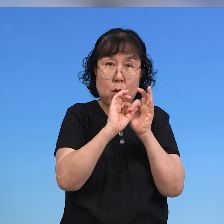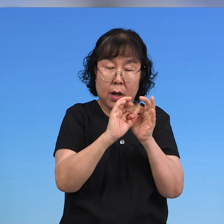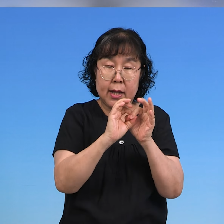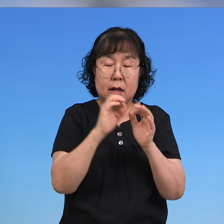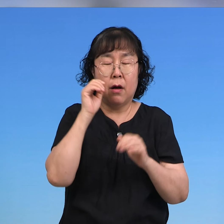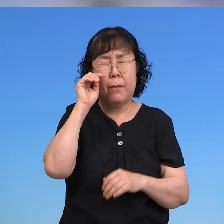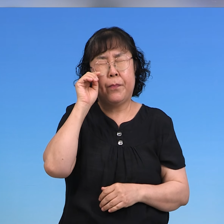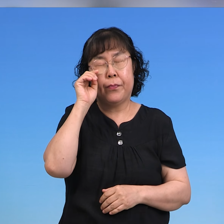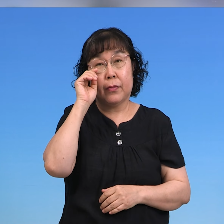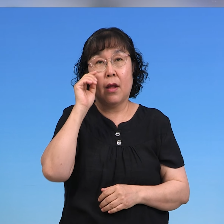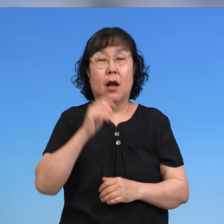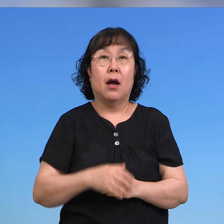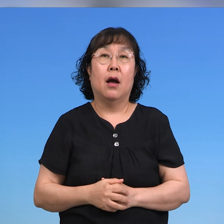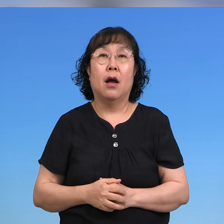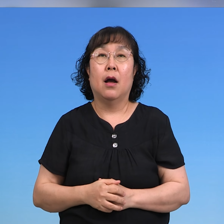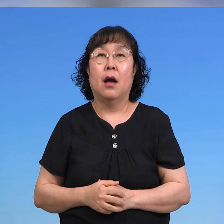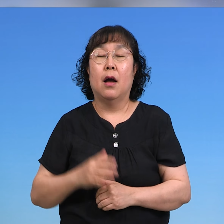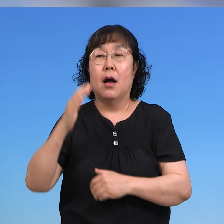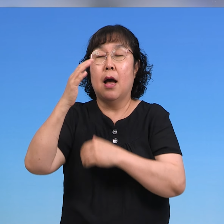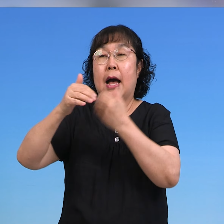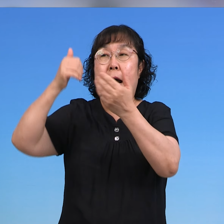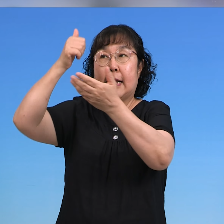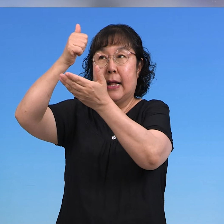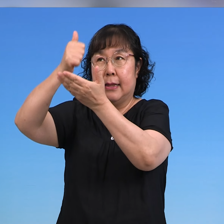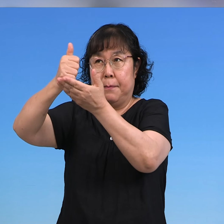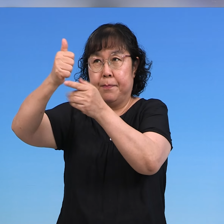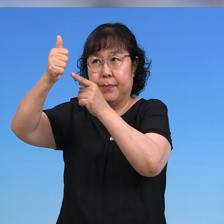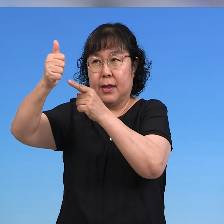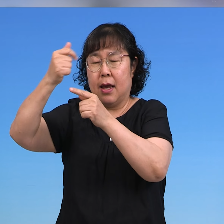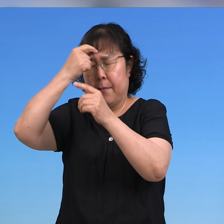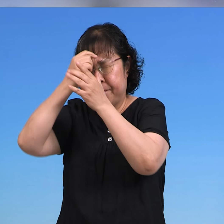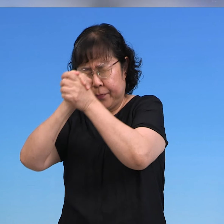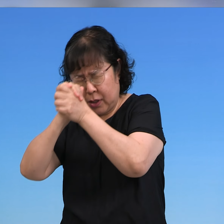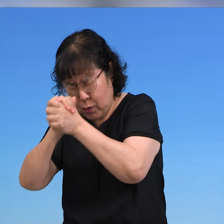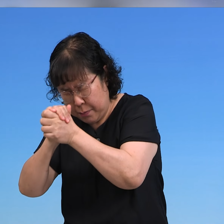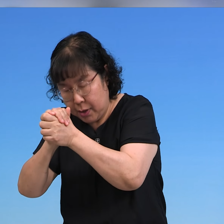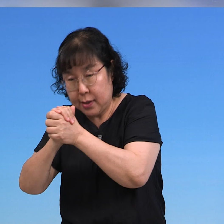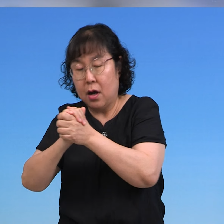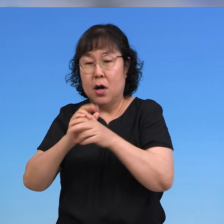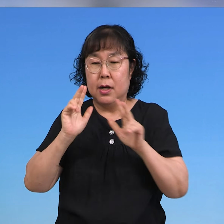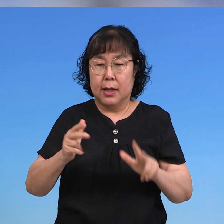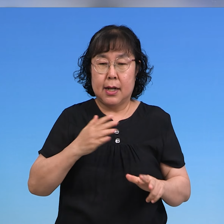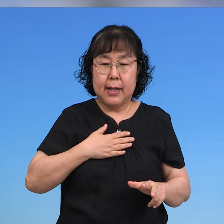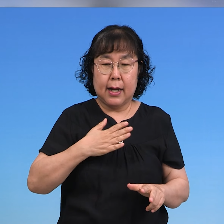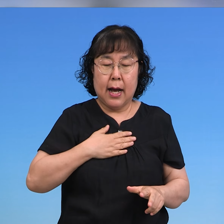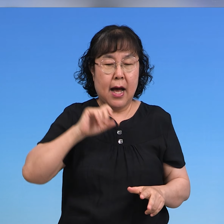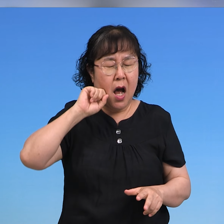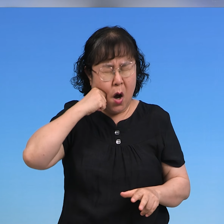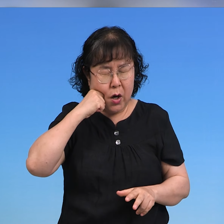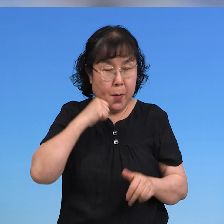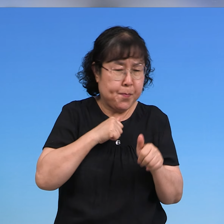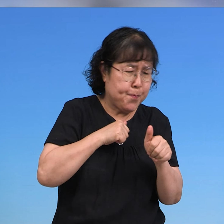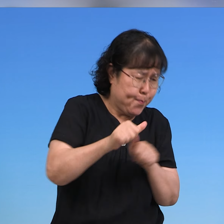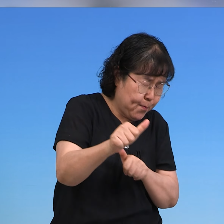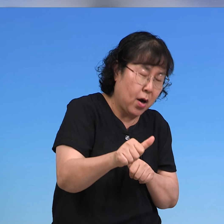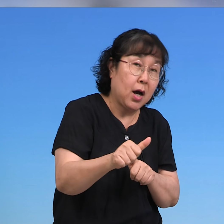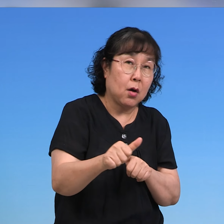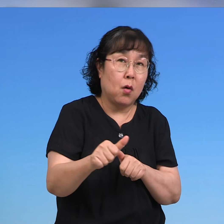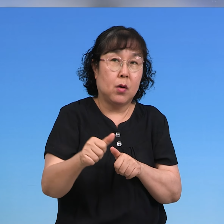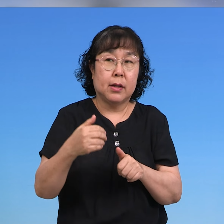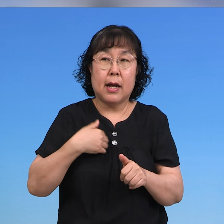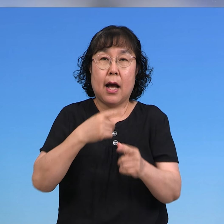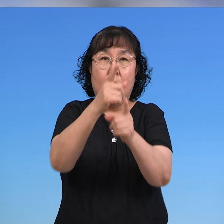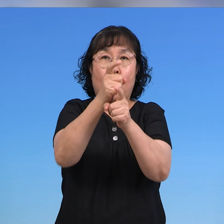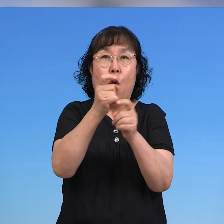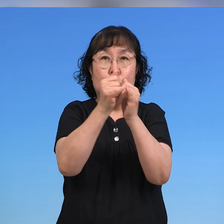이 모세가 죽은 어려운 일을 극복해내고 이제는 내가 담을 뛰어넘을 것이다, 적군을 향해 달릴 것이다,